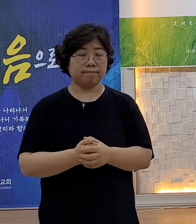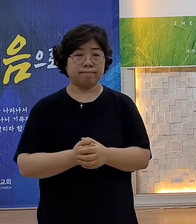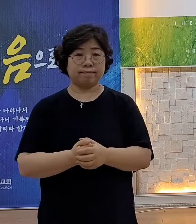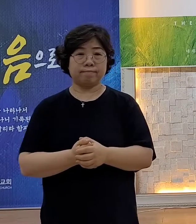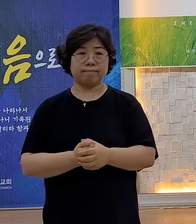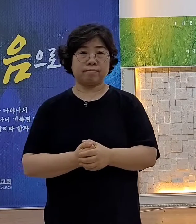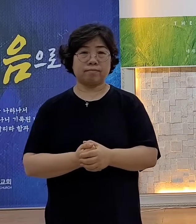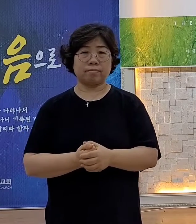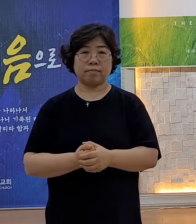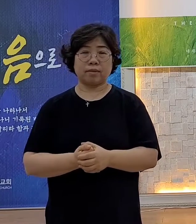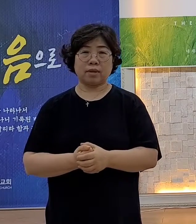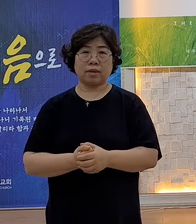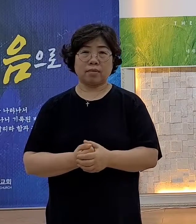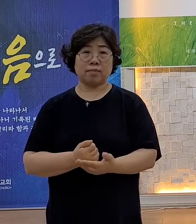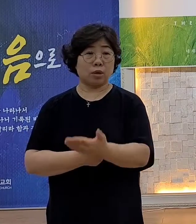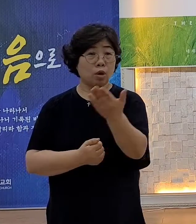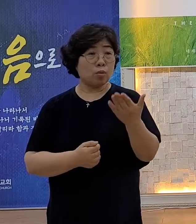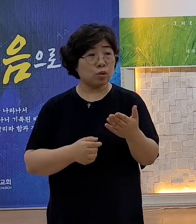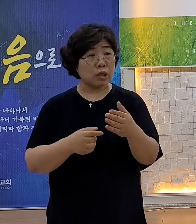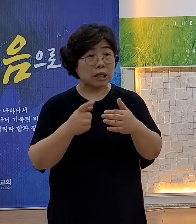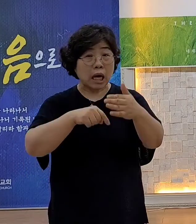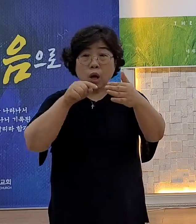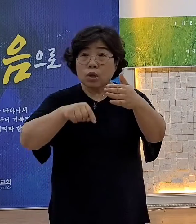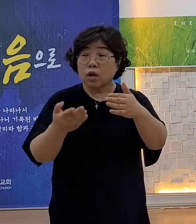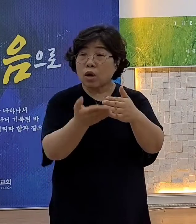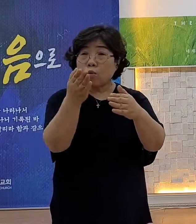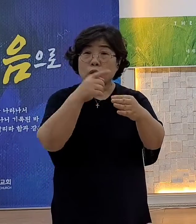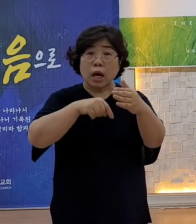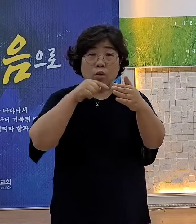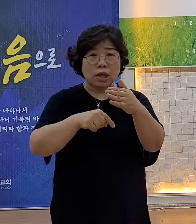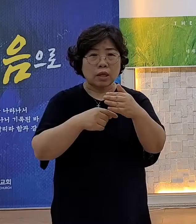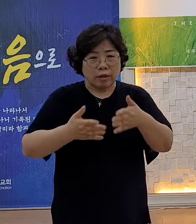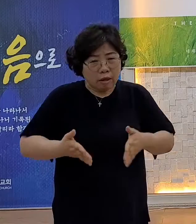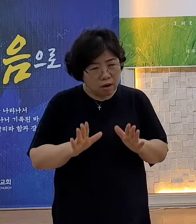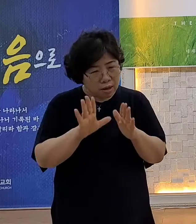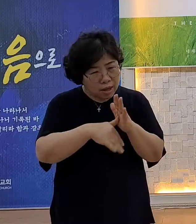여기서 어릴 때, 날 때부터 예수 믿는 사람도 있지만